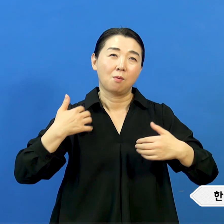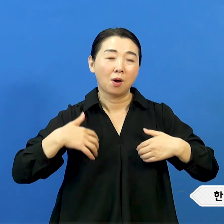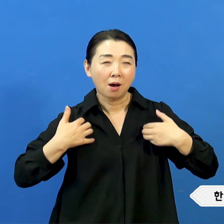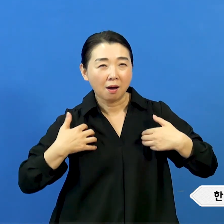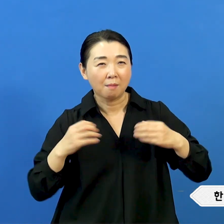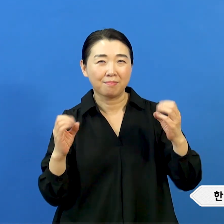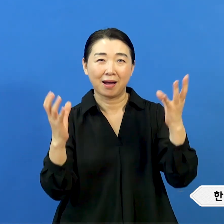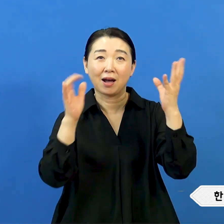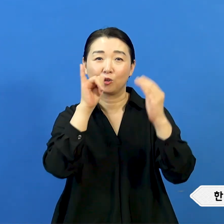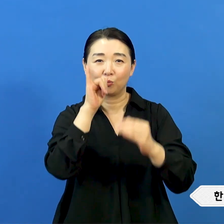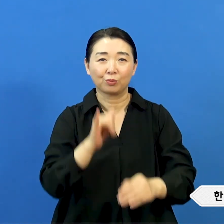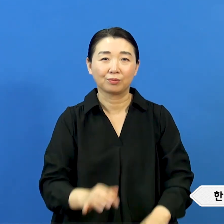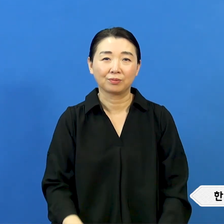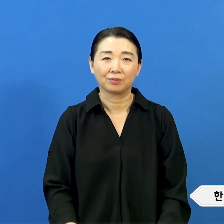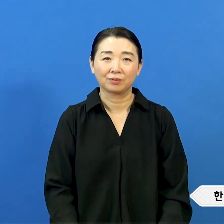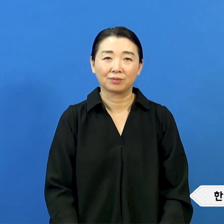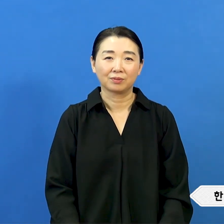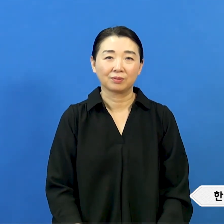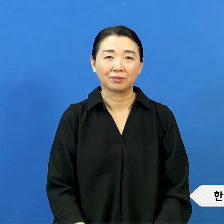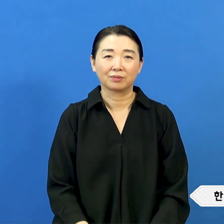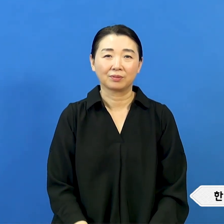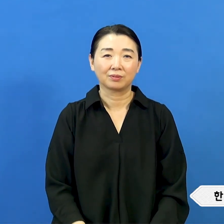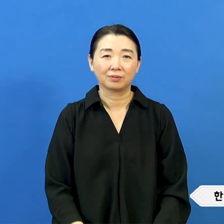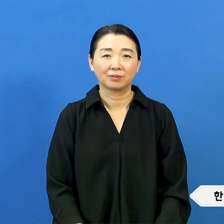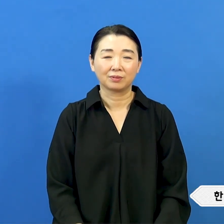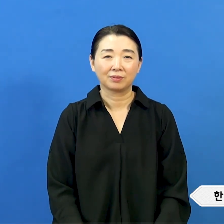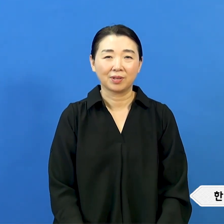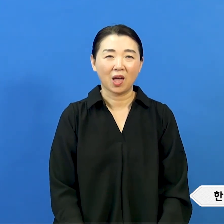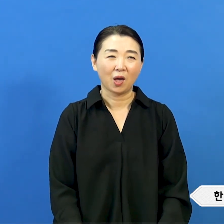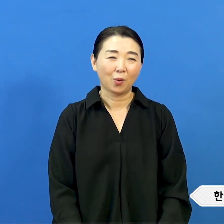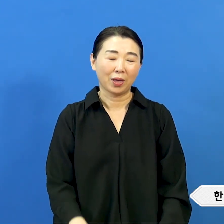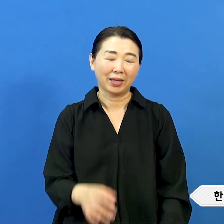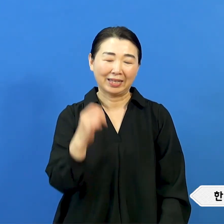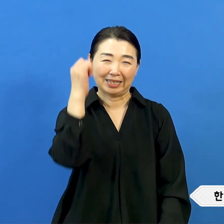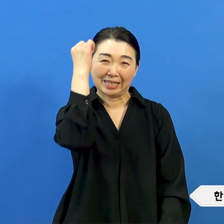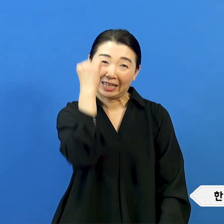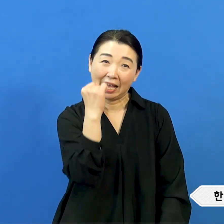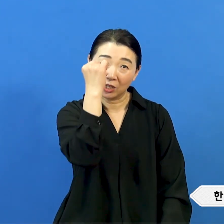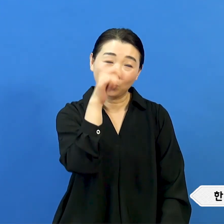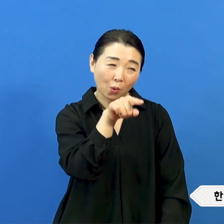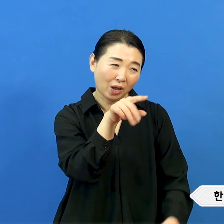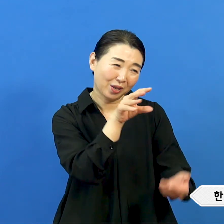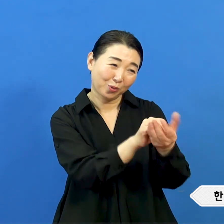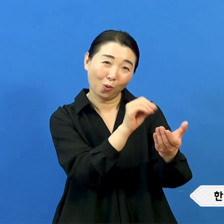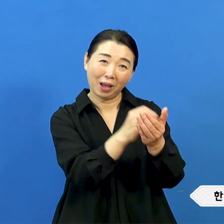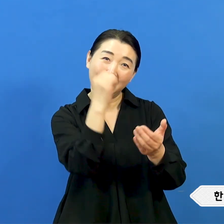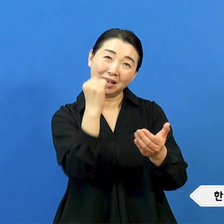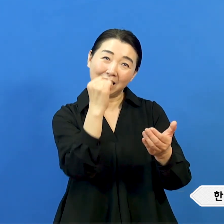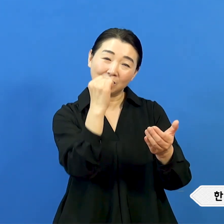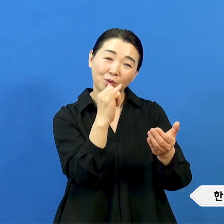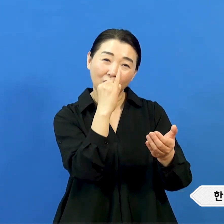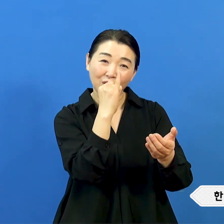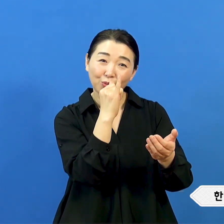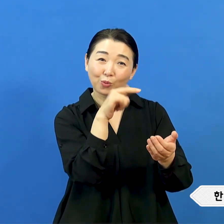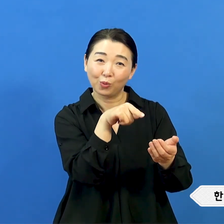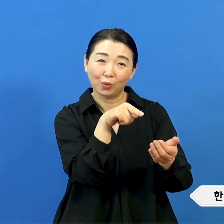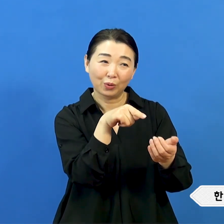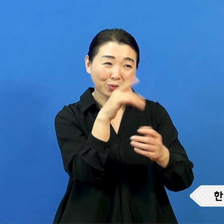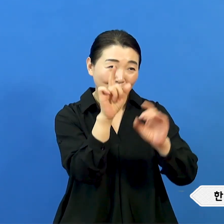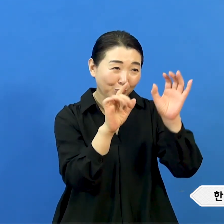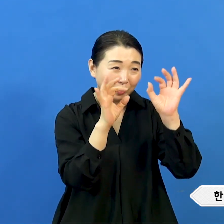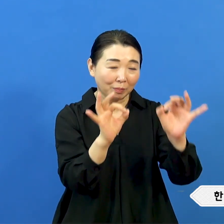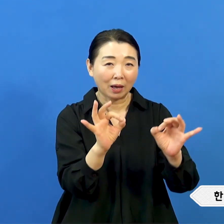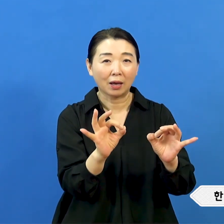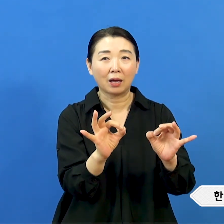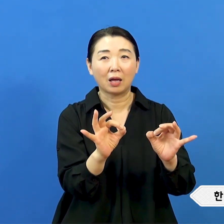있습니다. 그 카지노, 그 형역 색색의 카지노 도박이 벌어지는 광경이며 그